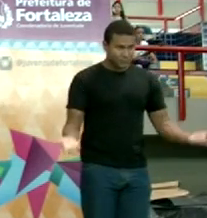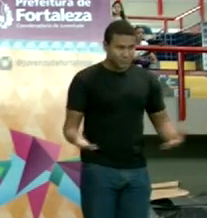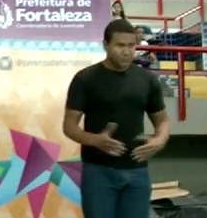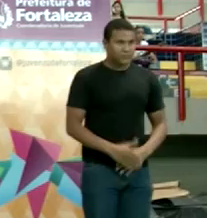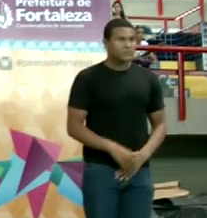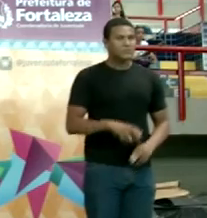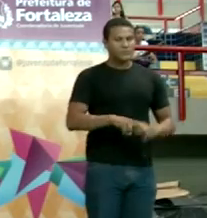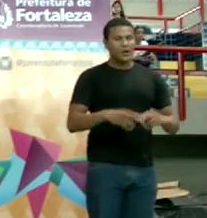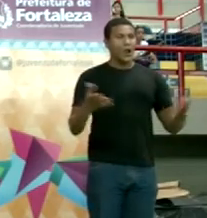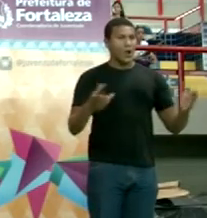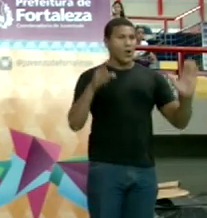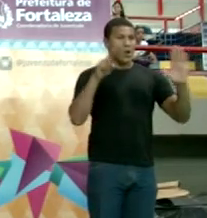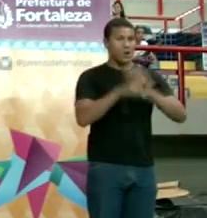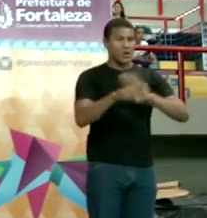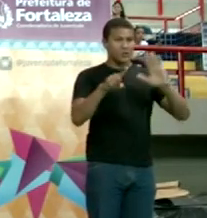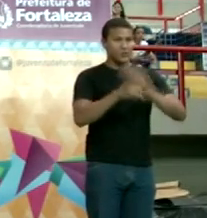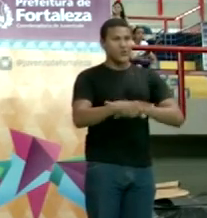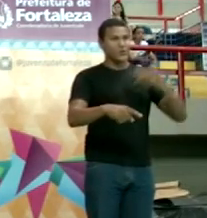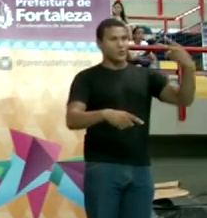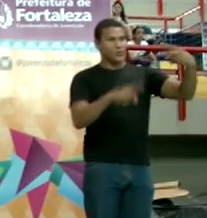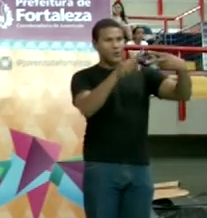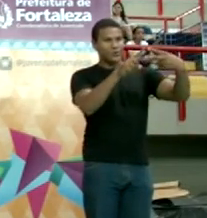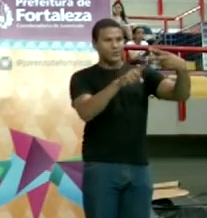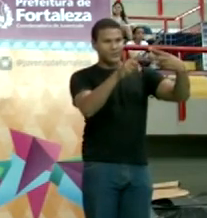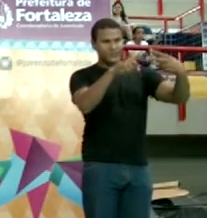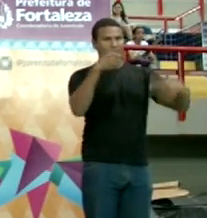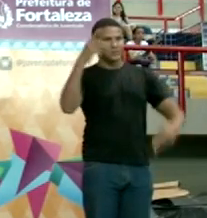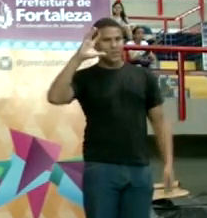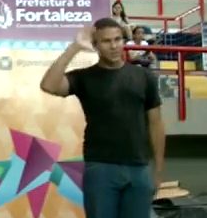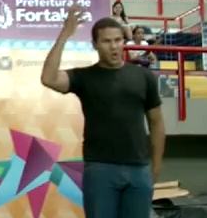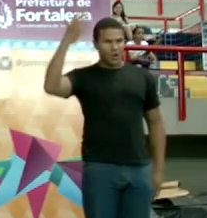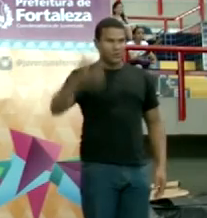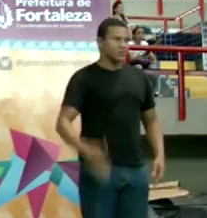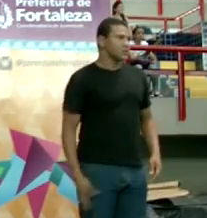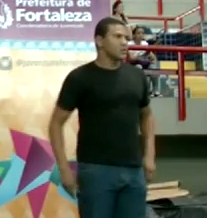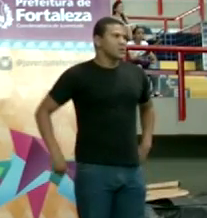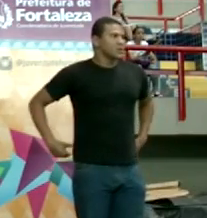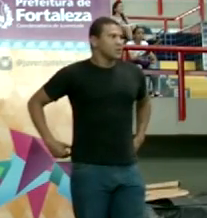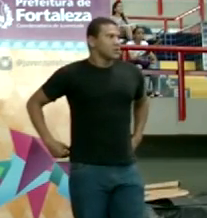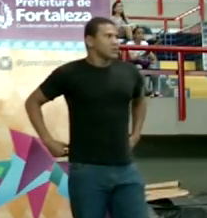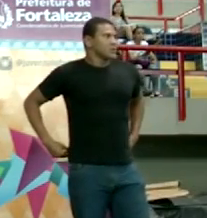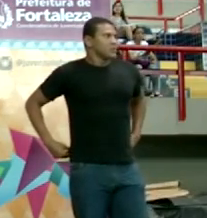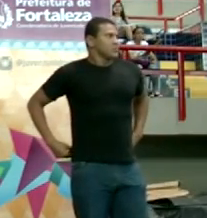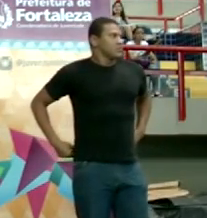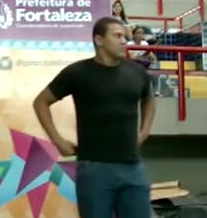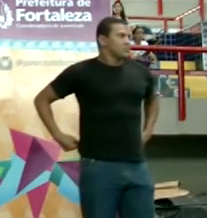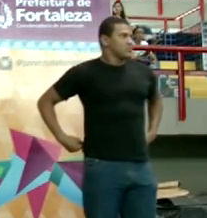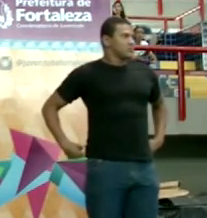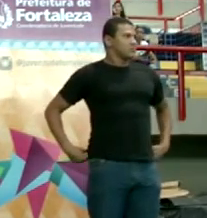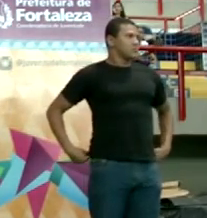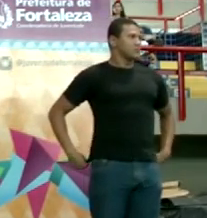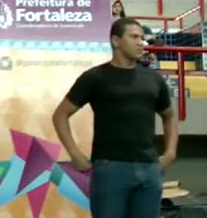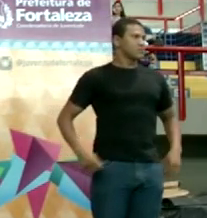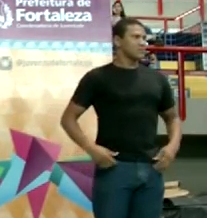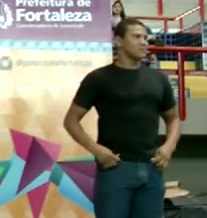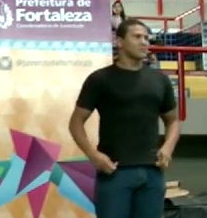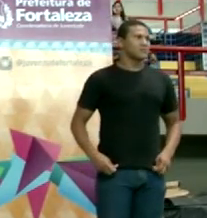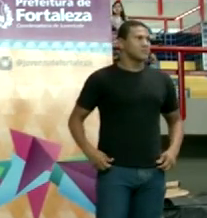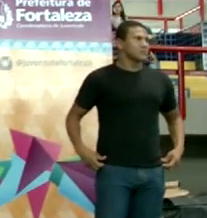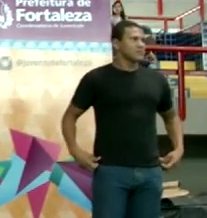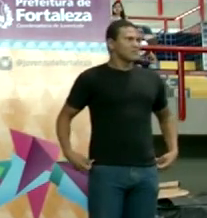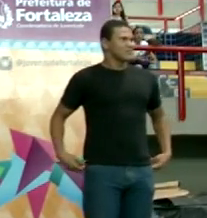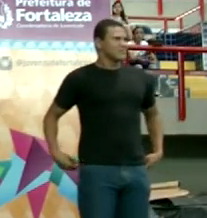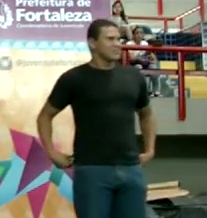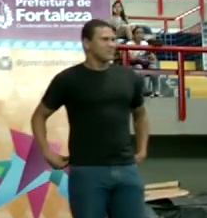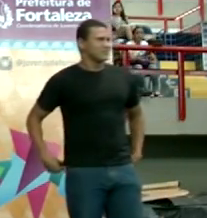as nossas 2 primeiras questões, que falam exatamente sobre a estrutura política. Então